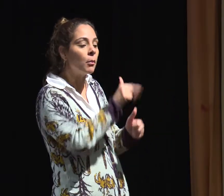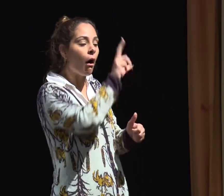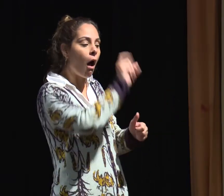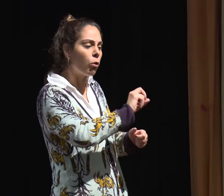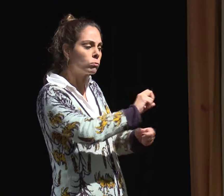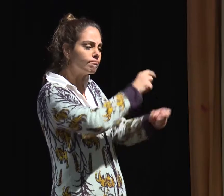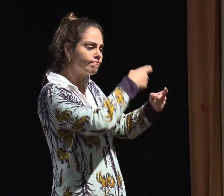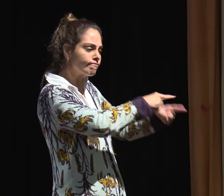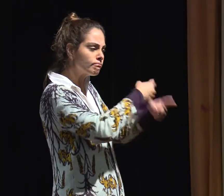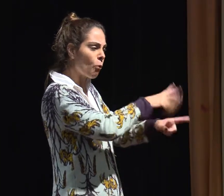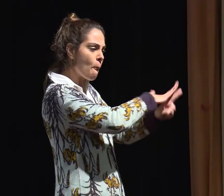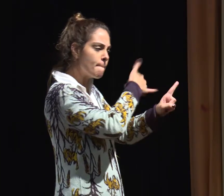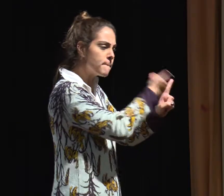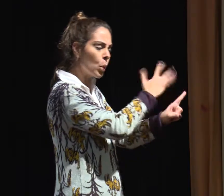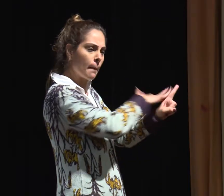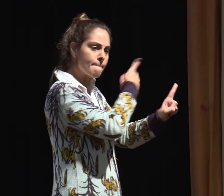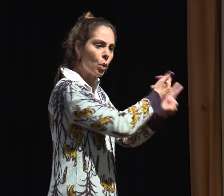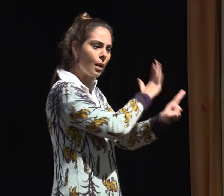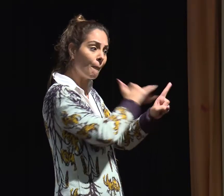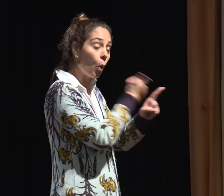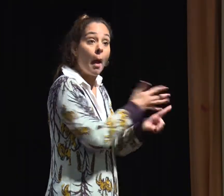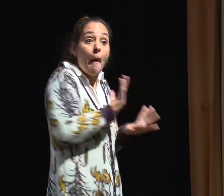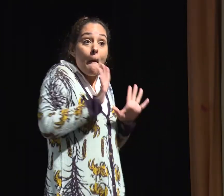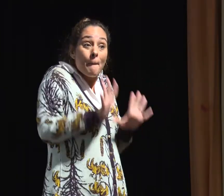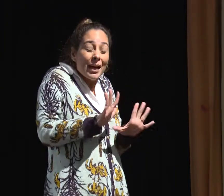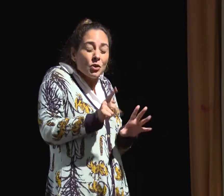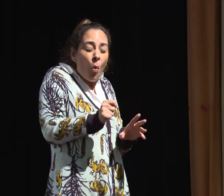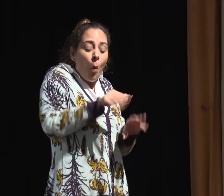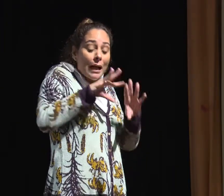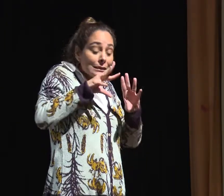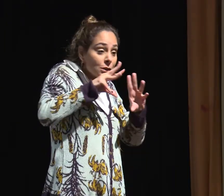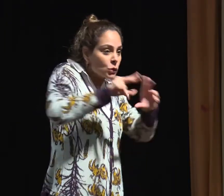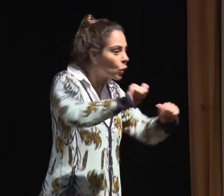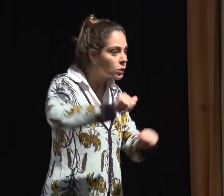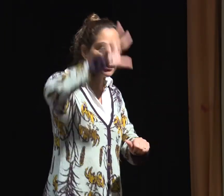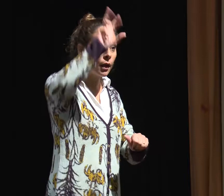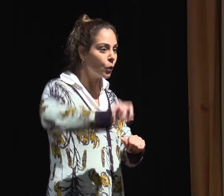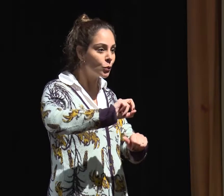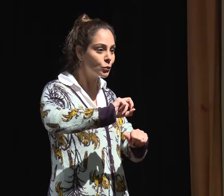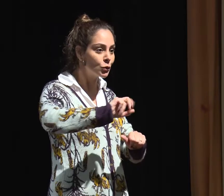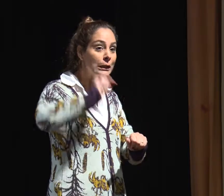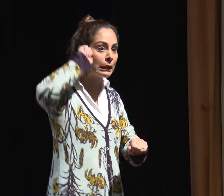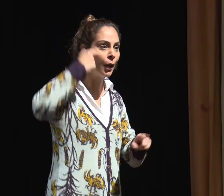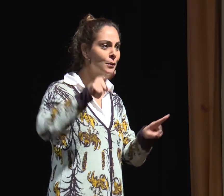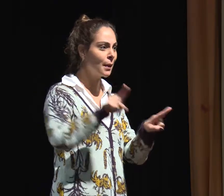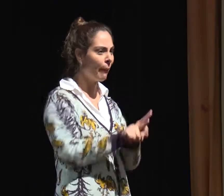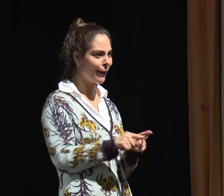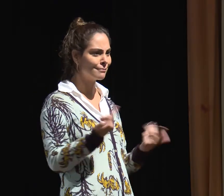porque foi quando eu notei que os alunos ficavam provocando e fazendo bullying com a outra aluna, mas praticamente todos os alunos também